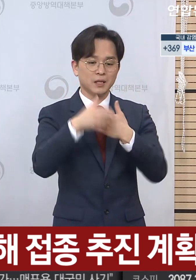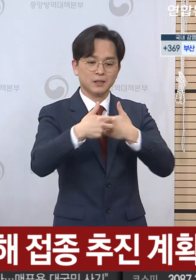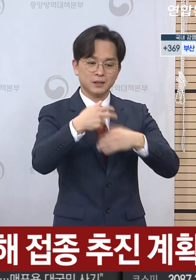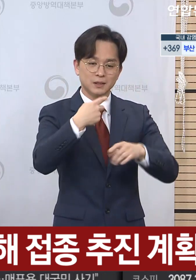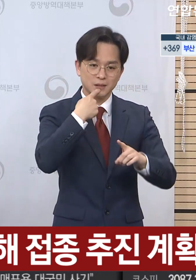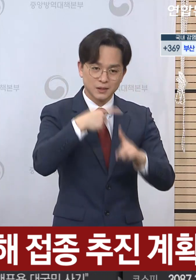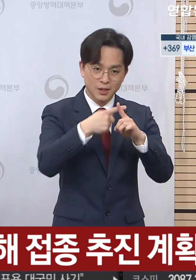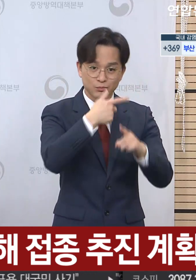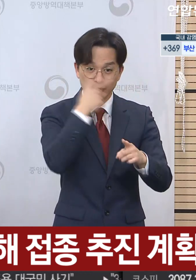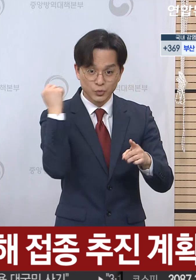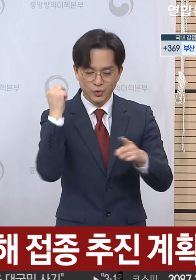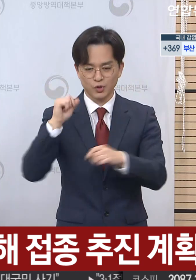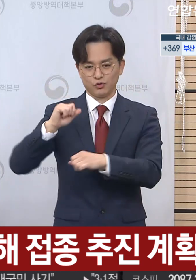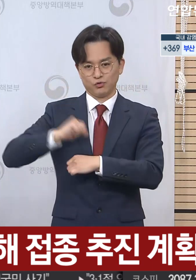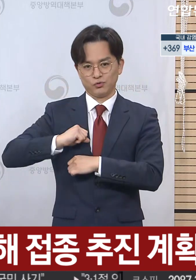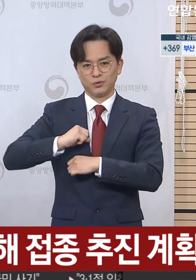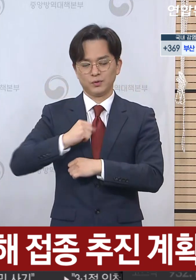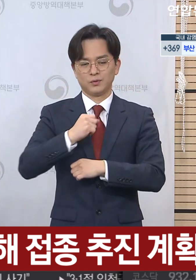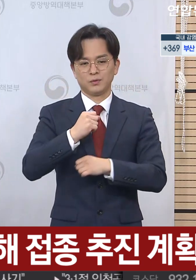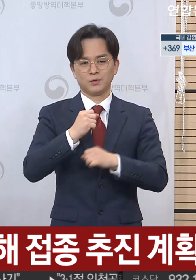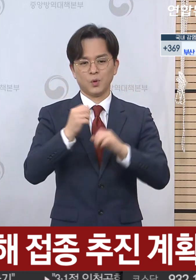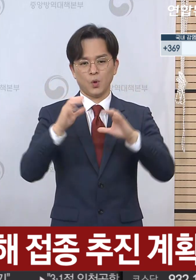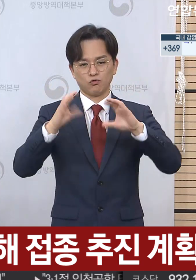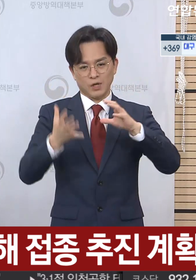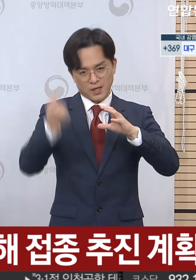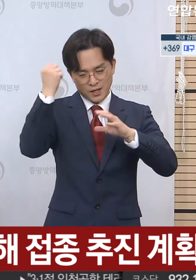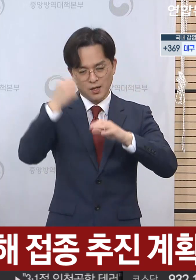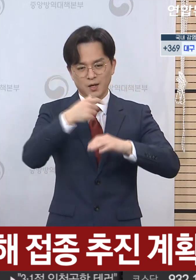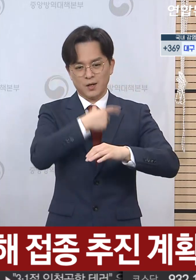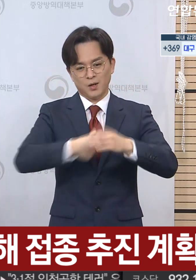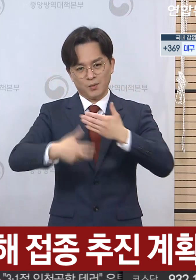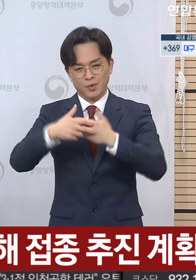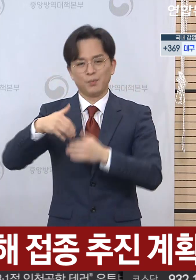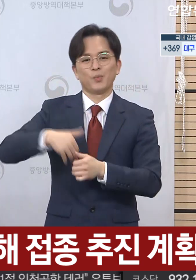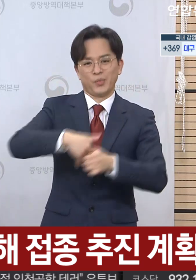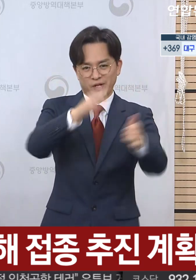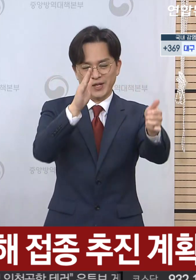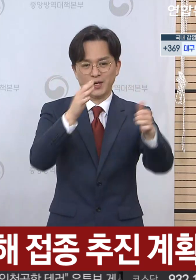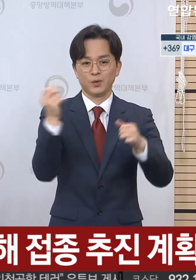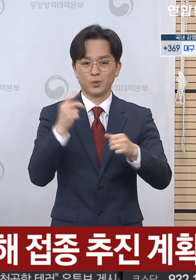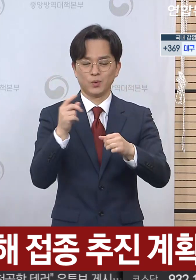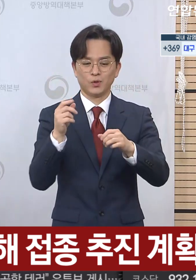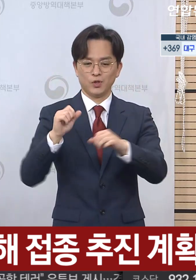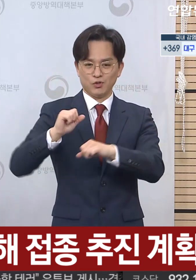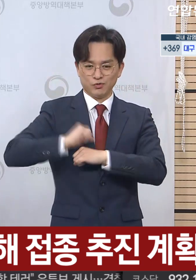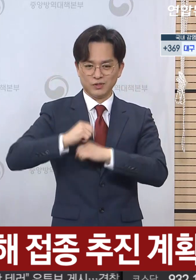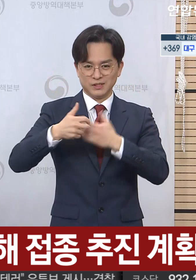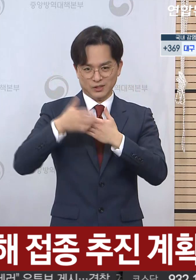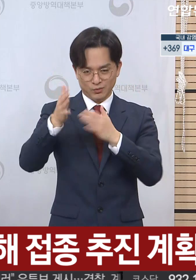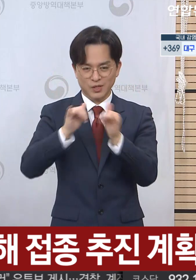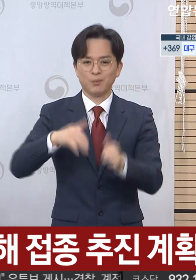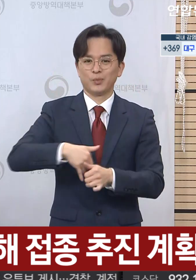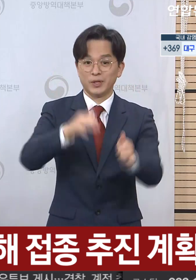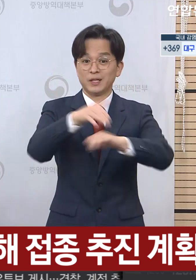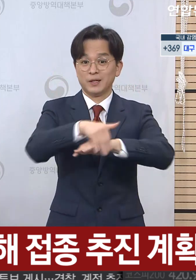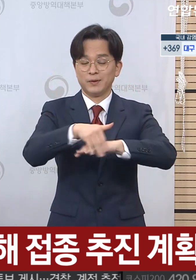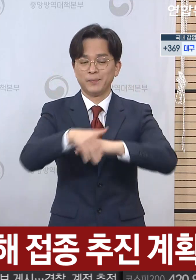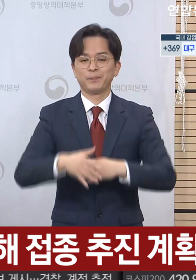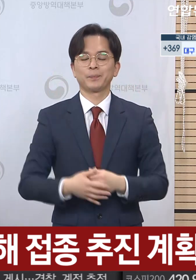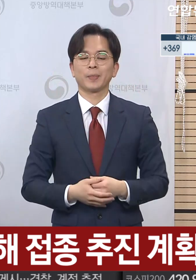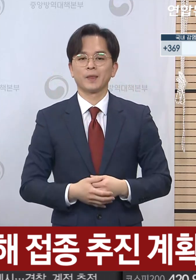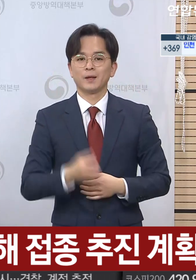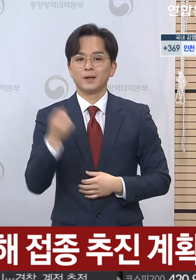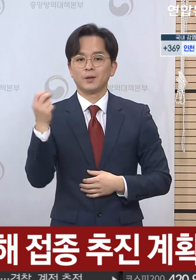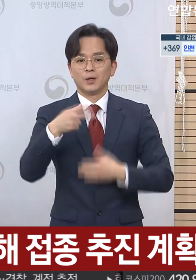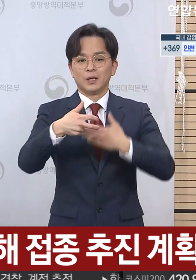등을 지원하고 예방접종센터 내의 행정 지원을 위해 군 인력도 투입됩니다. 의료인 등이